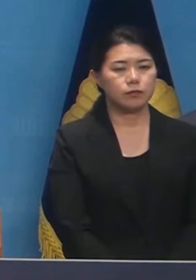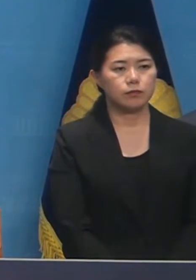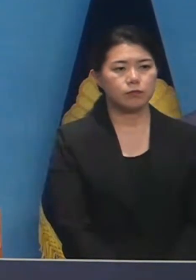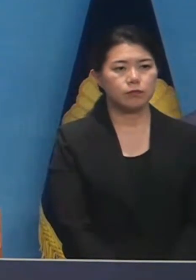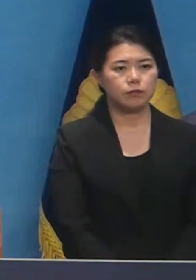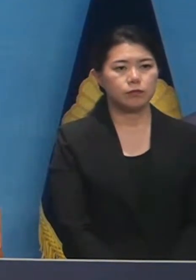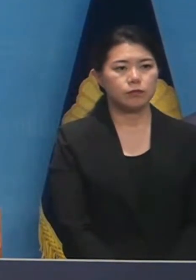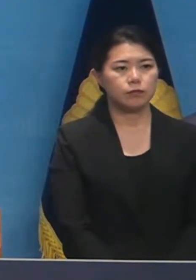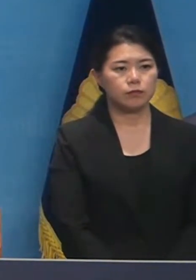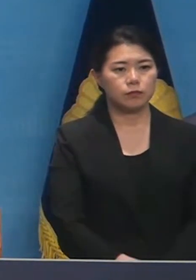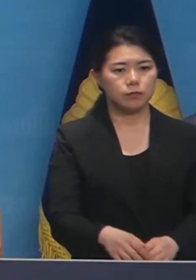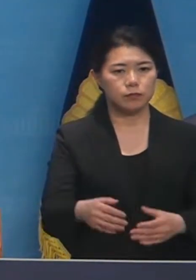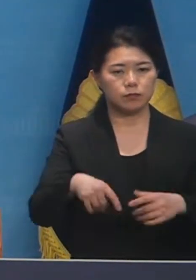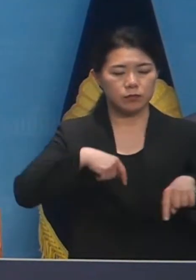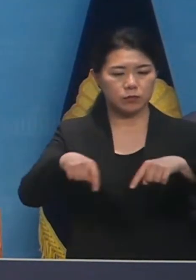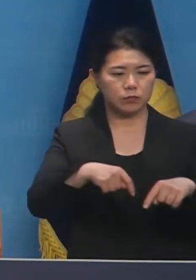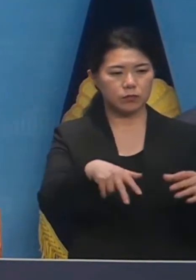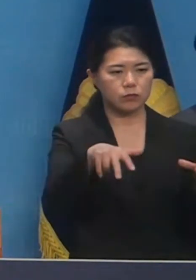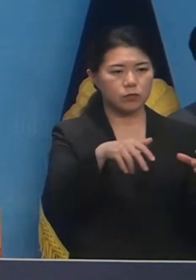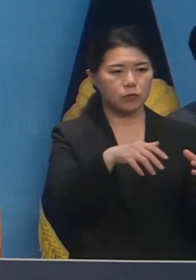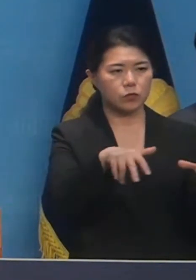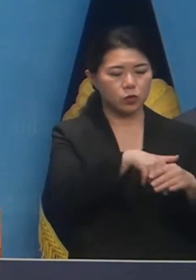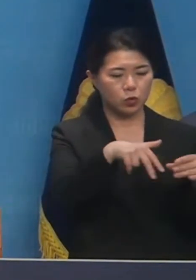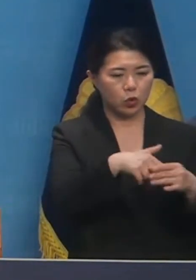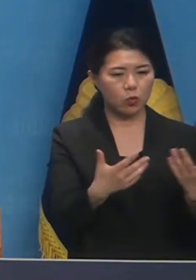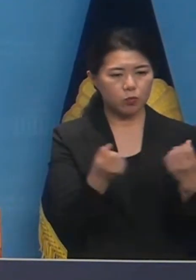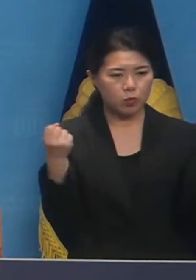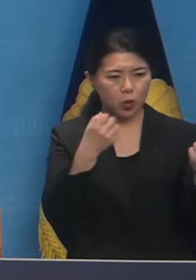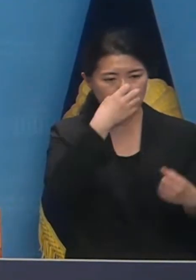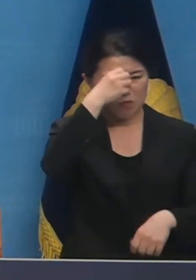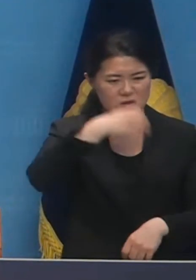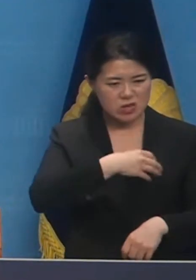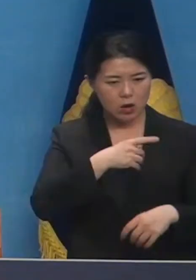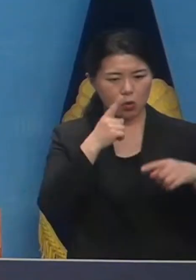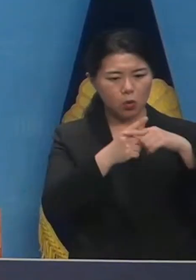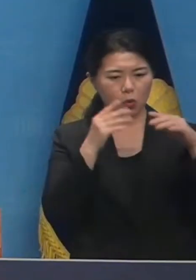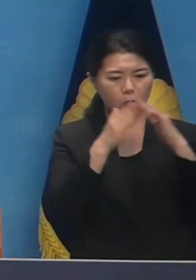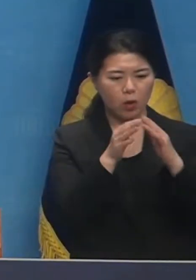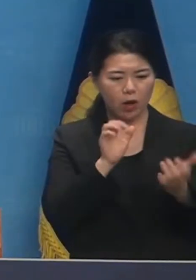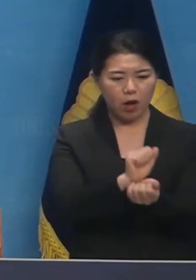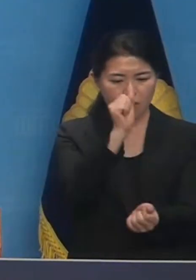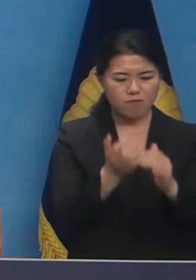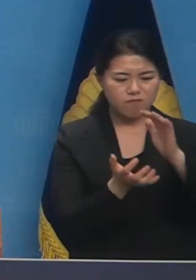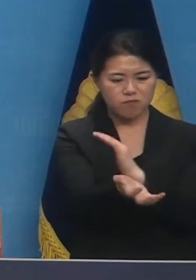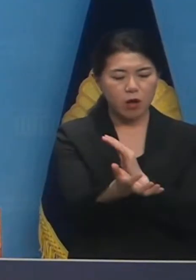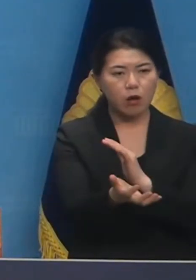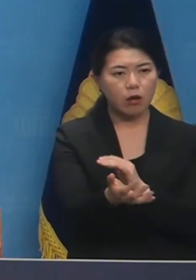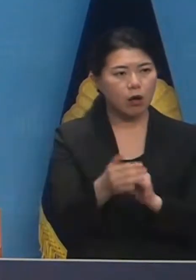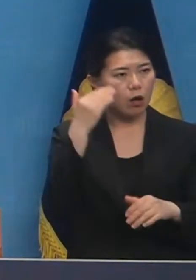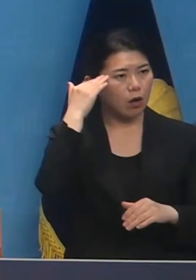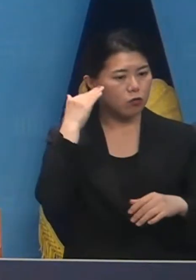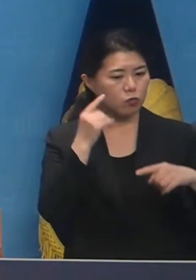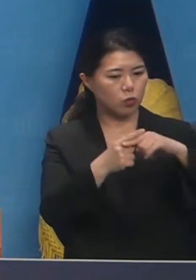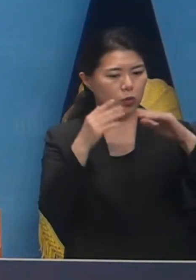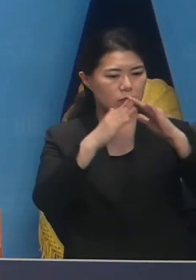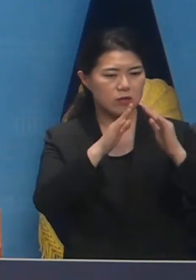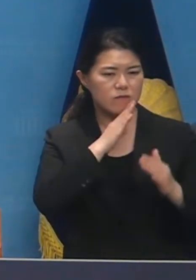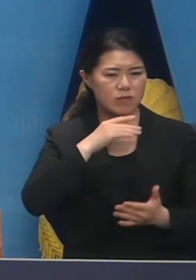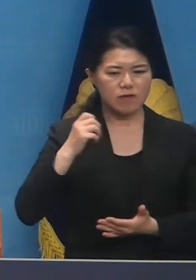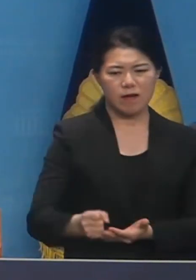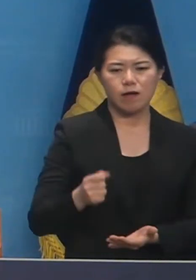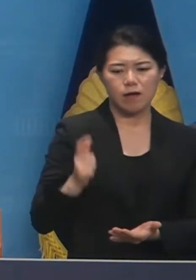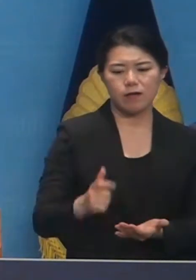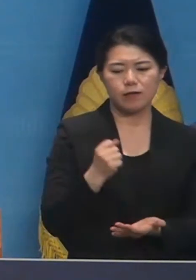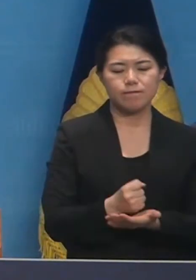성명서 정교분리 원칙을 무시한 교회 압수수색, 한국교회는 강력히